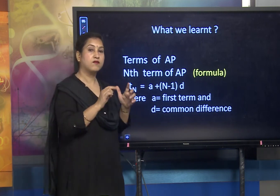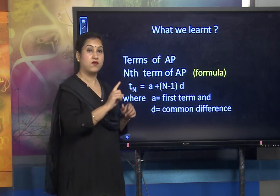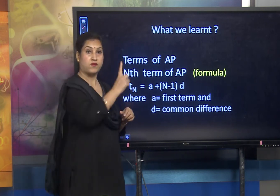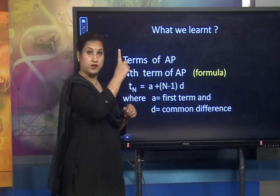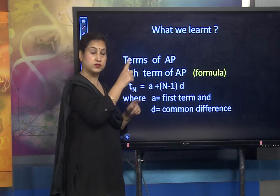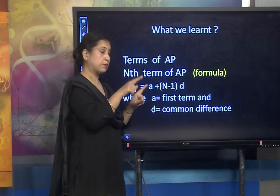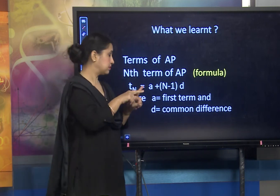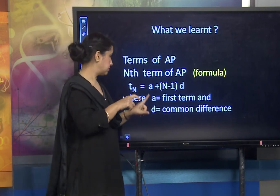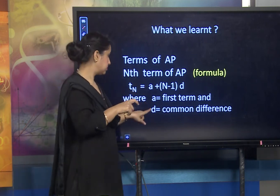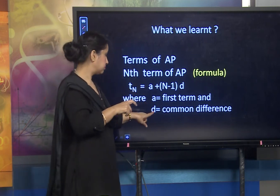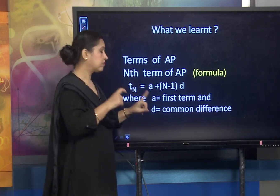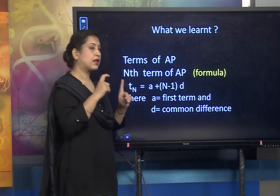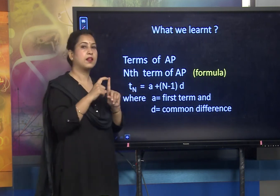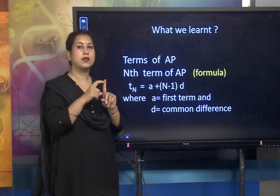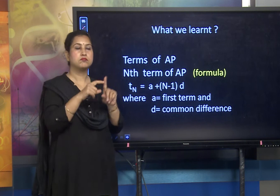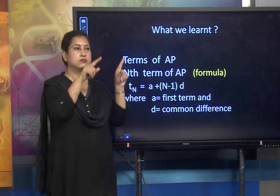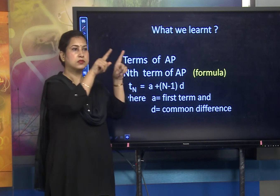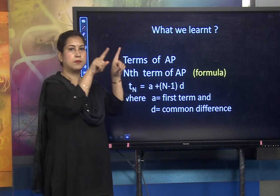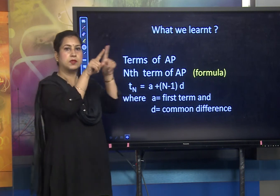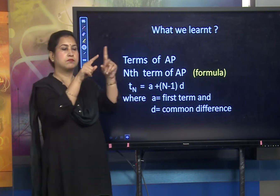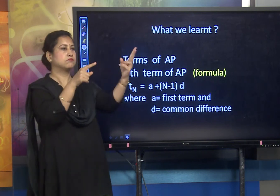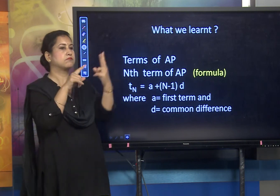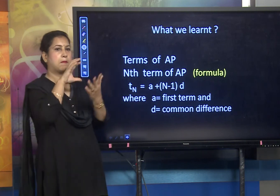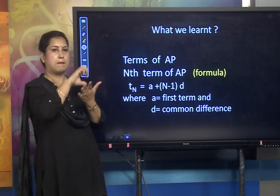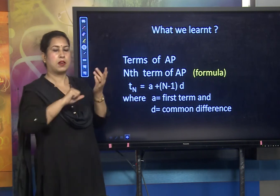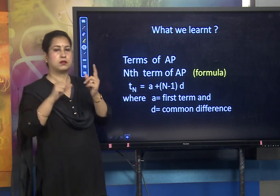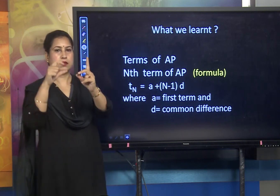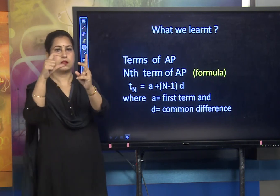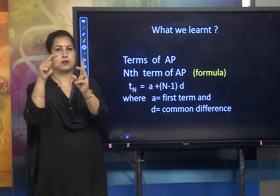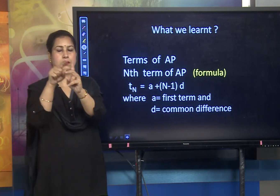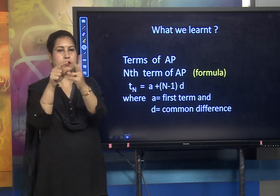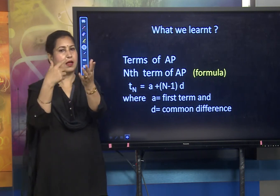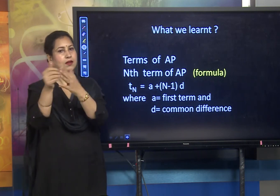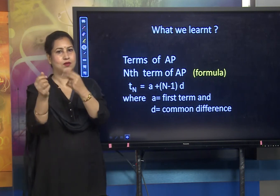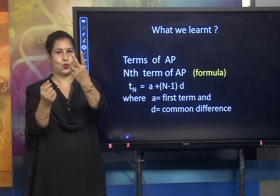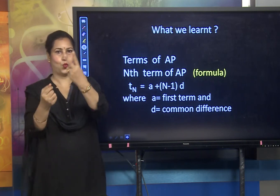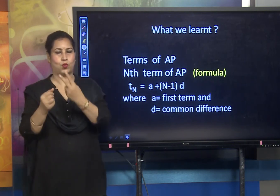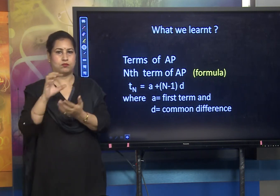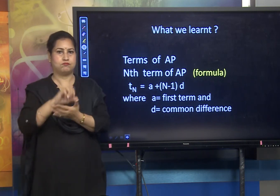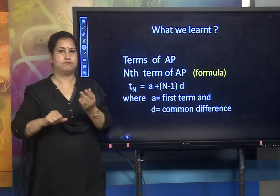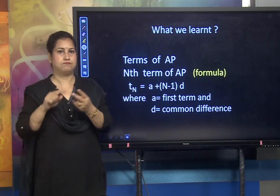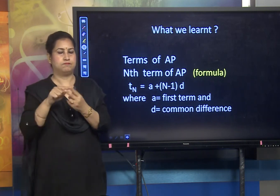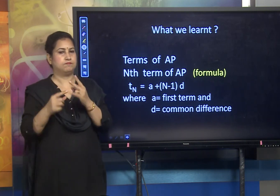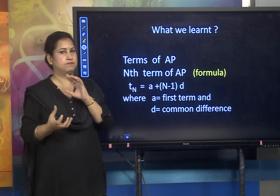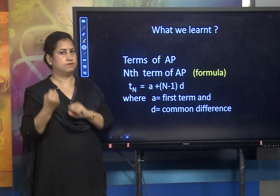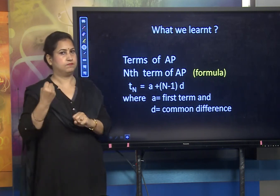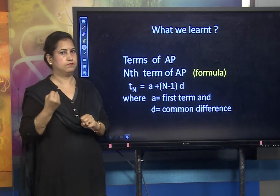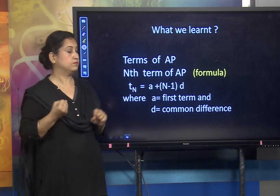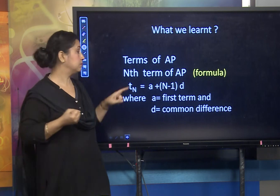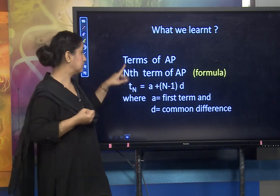वो पहली टर्म की वैल्यू होगी और डी जो है सबका कॉमन डिफरेंस होगा। तो